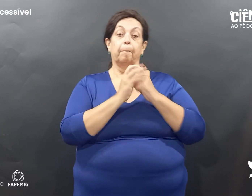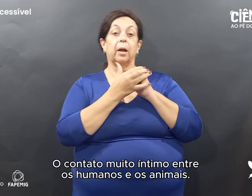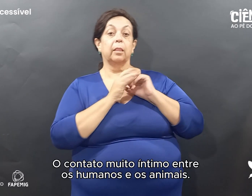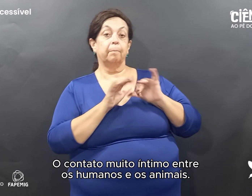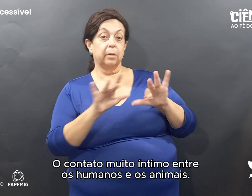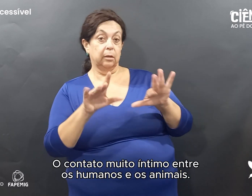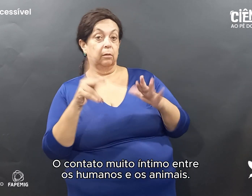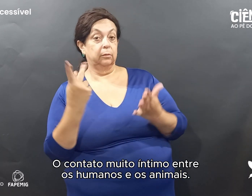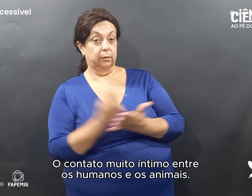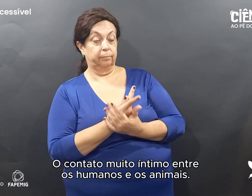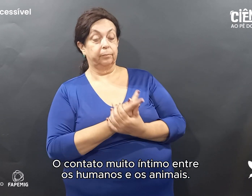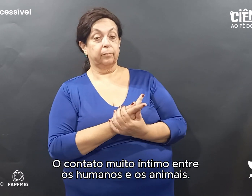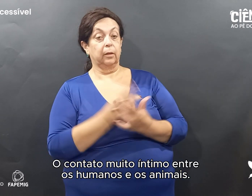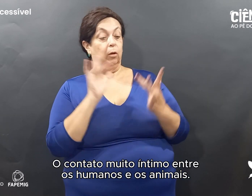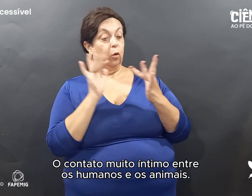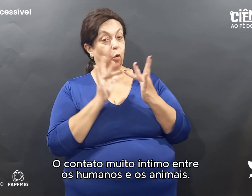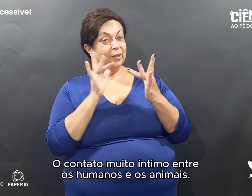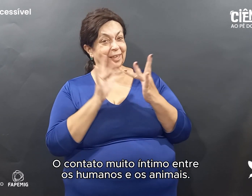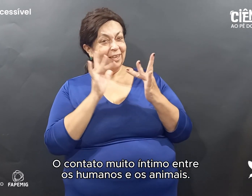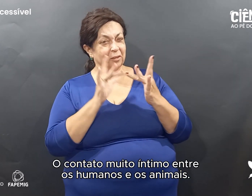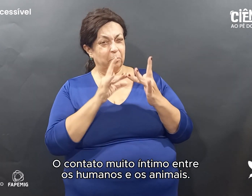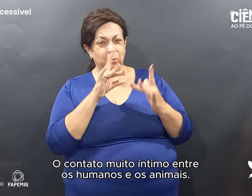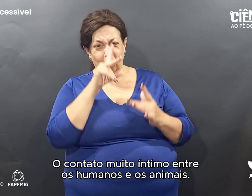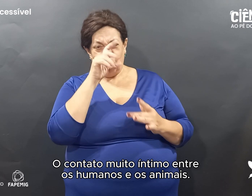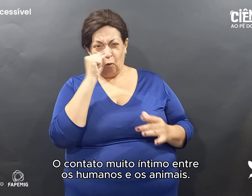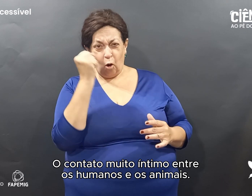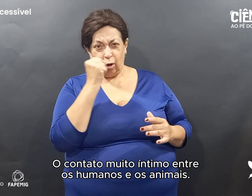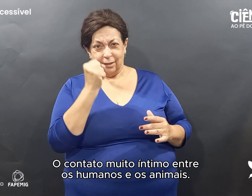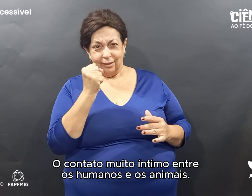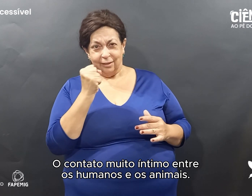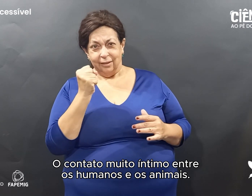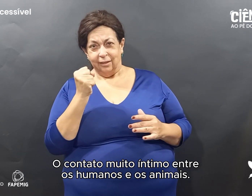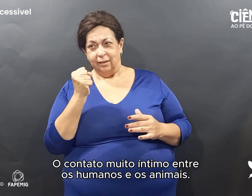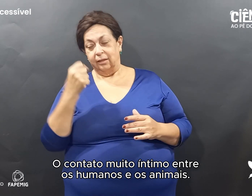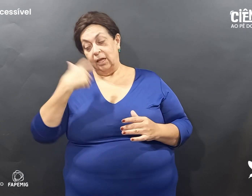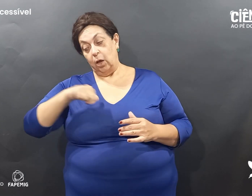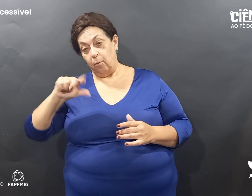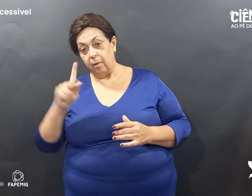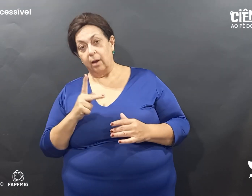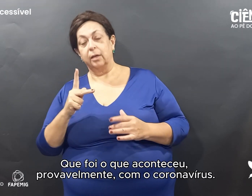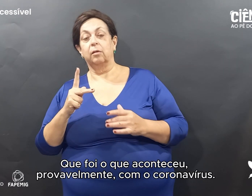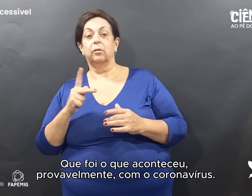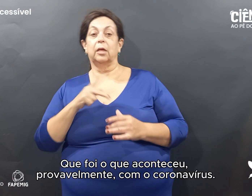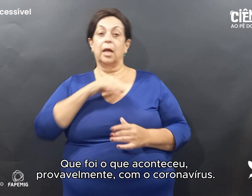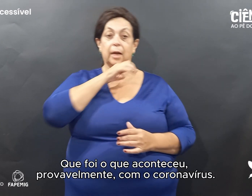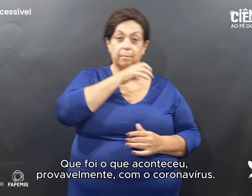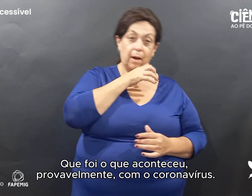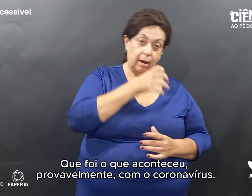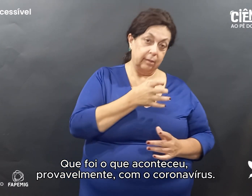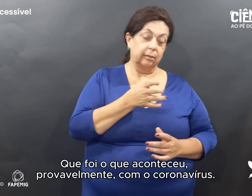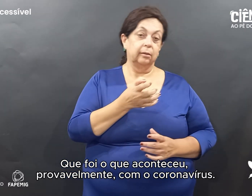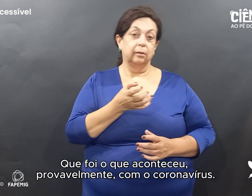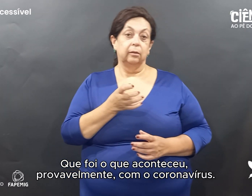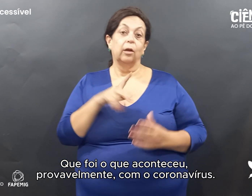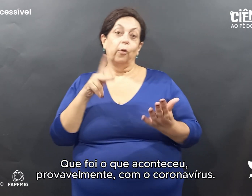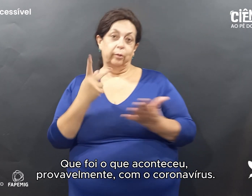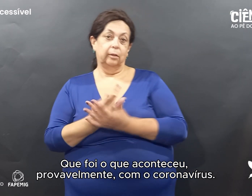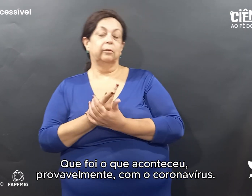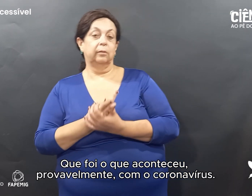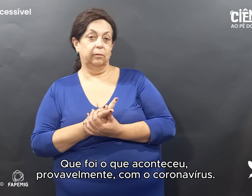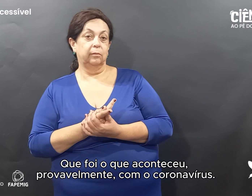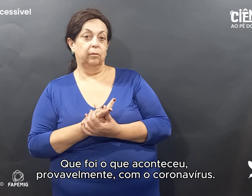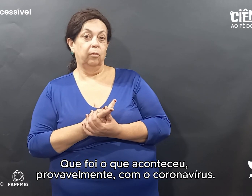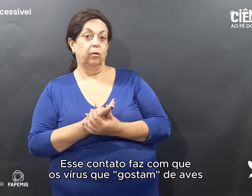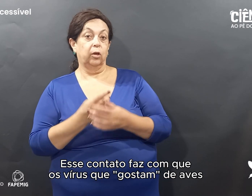né? O contato muito íntimo entre os humanos e os animais, que foi o que aconteceu provavelmente